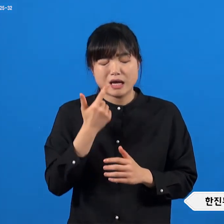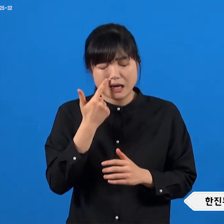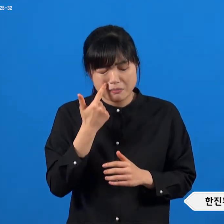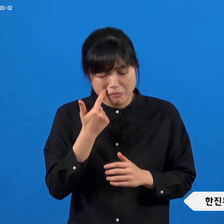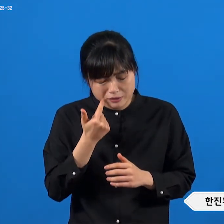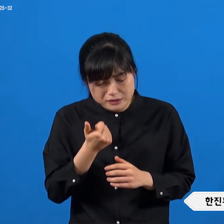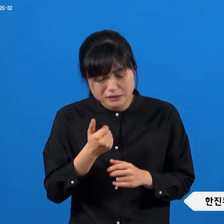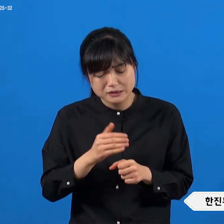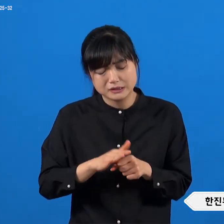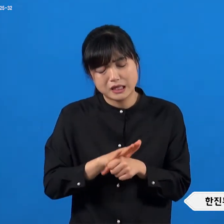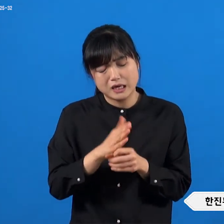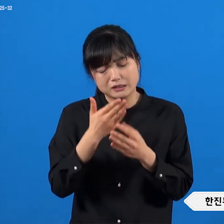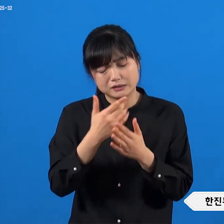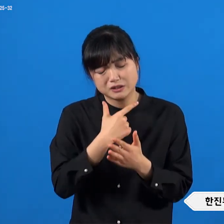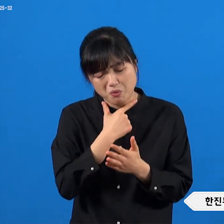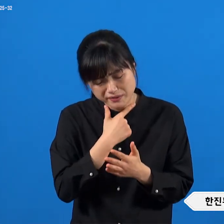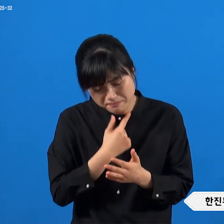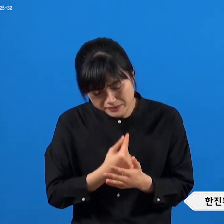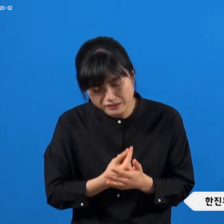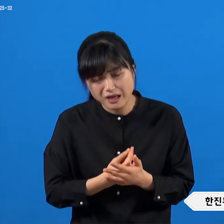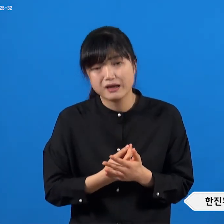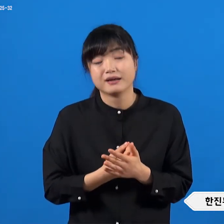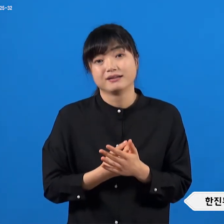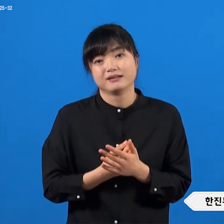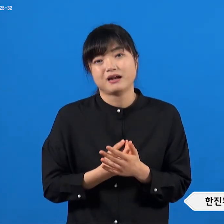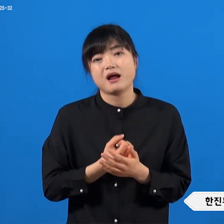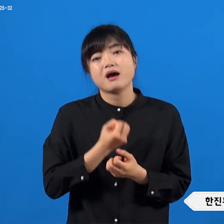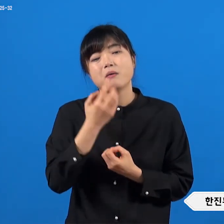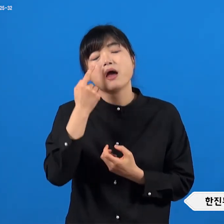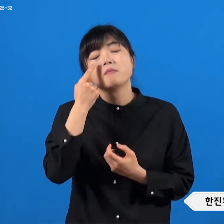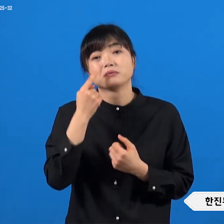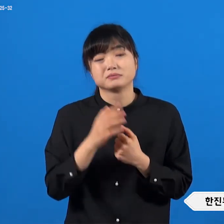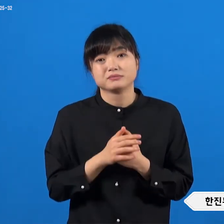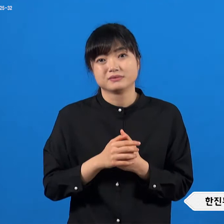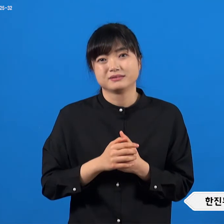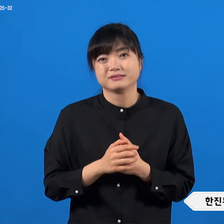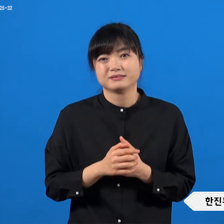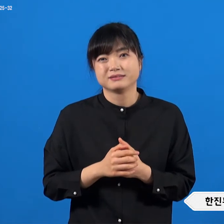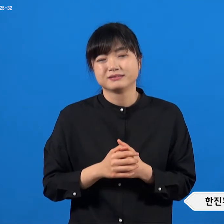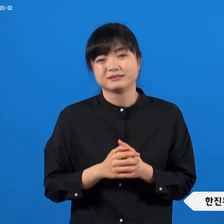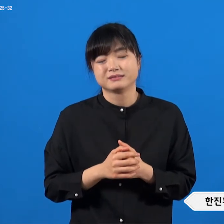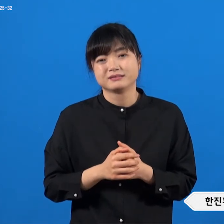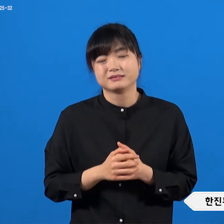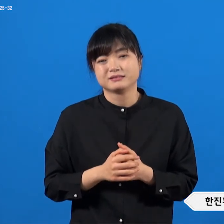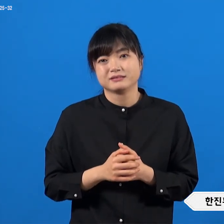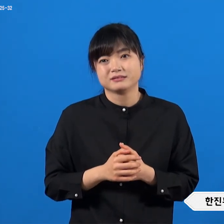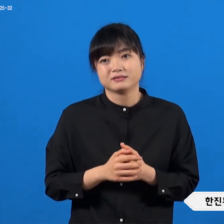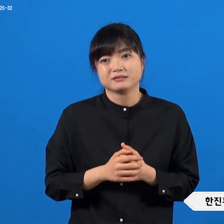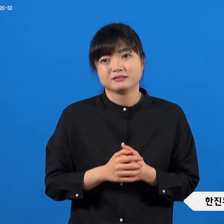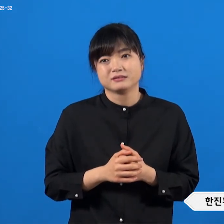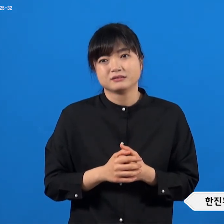아버지 사랑하기를 원합니다. 그렇게 하십시오. 그건 사실이지 않습니까?